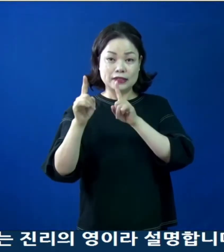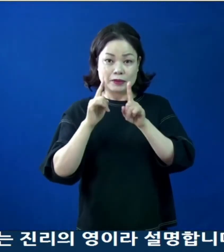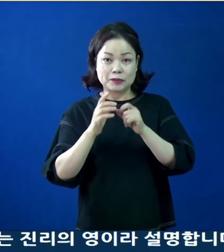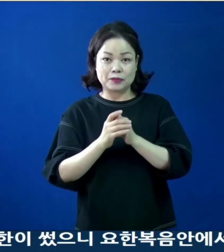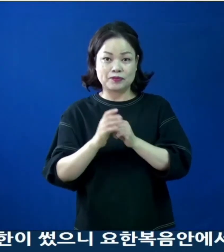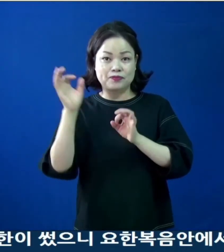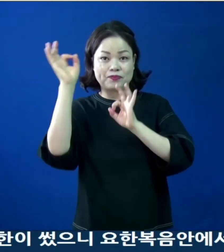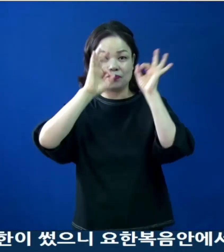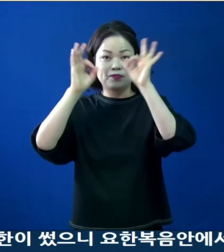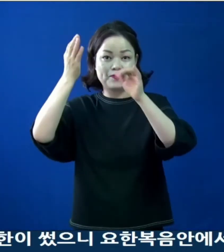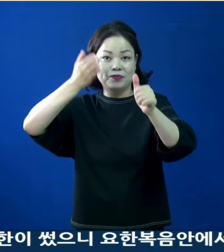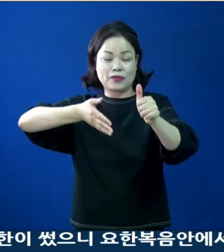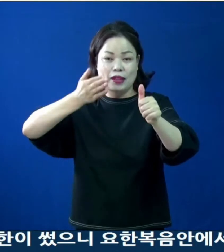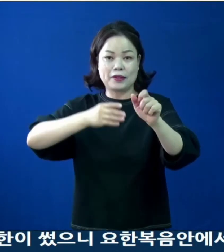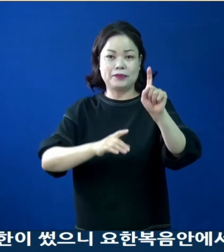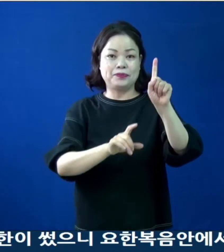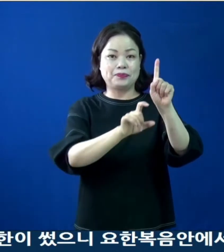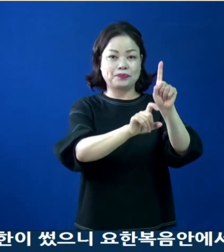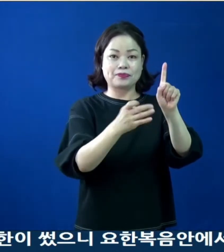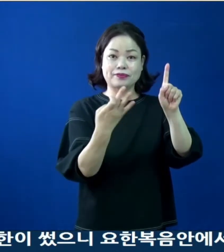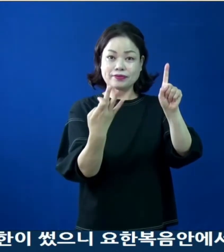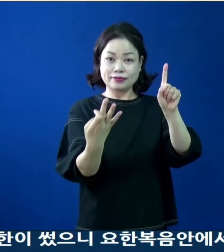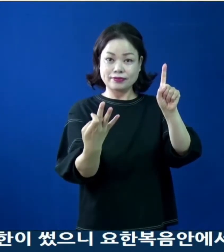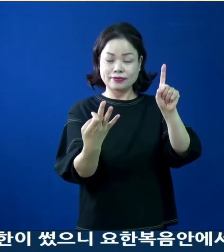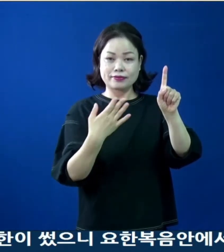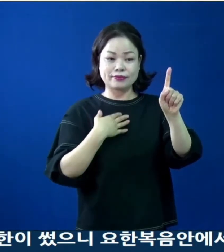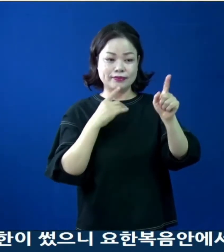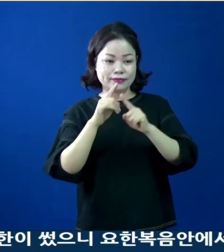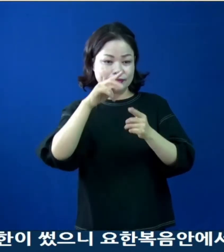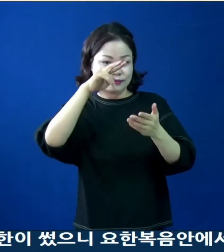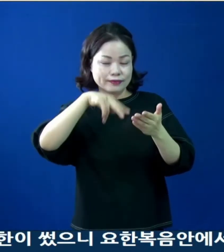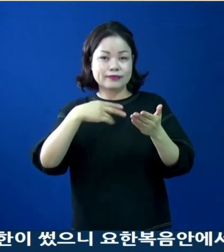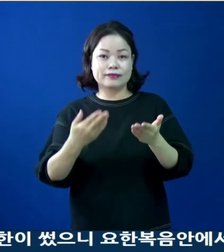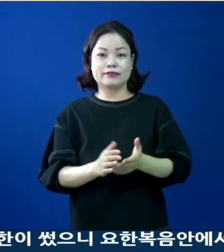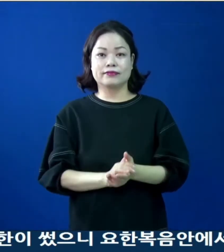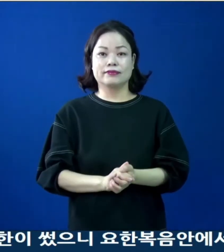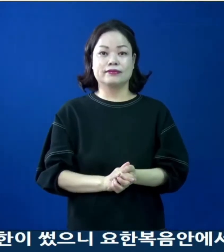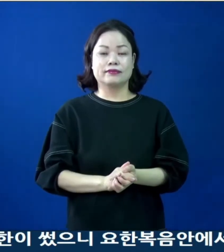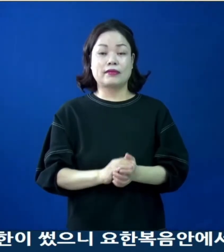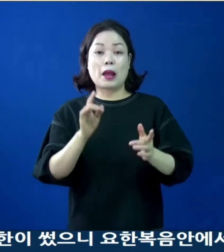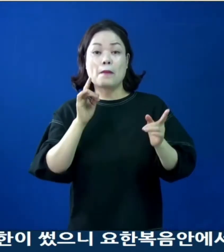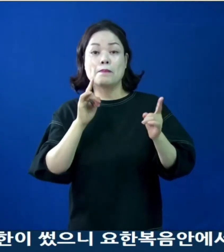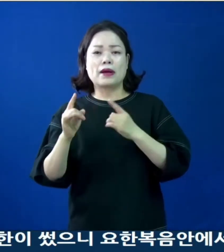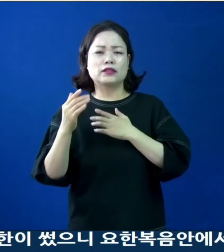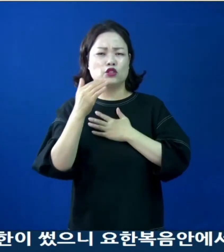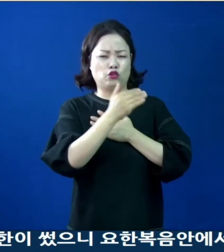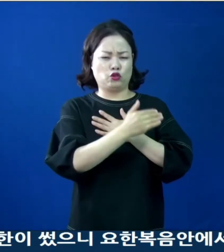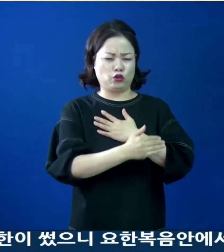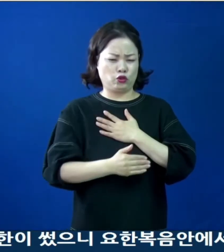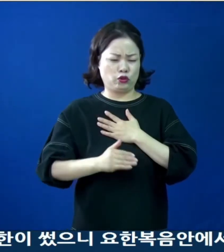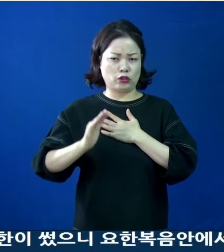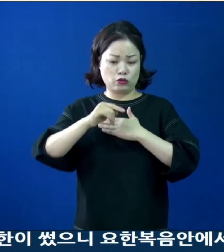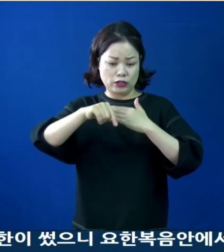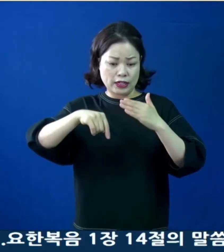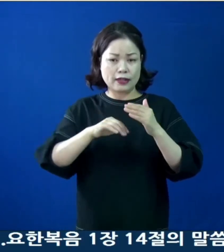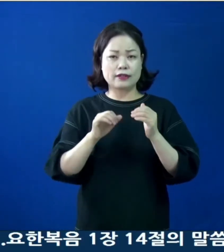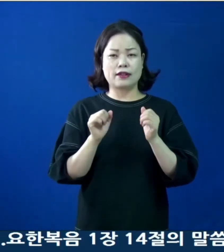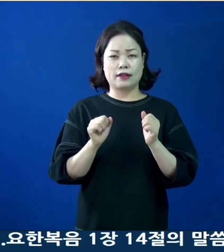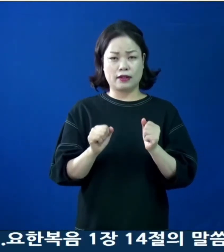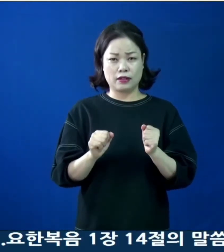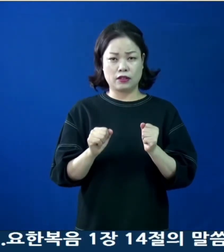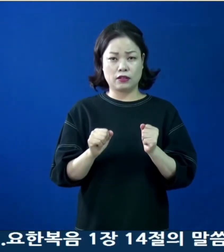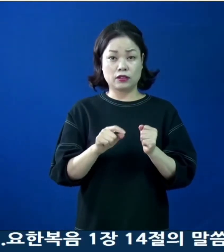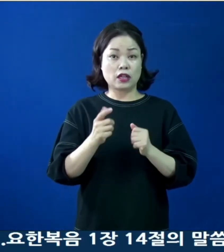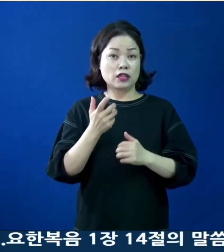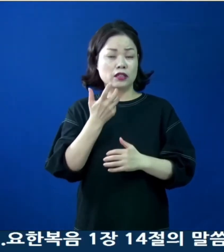같이 읽겠습니다. 1장 14절입니다. 제가 말씀을 읽겠습니다. 말씀이 육신이 되어 우리 가운데 거하심에 우리가